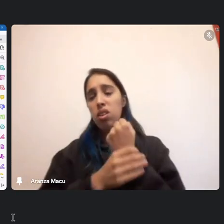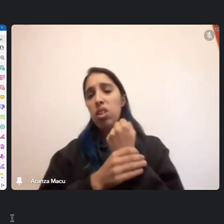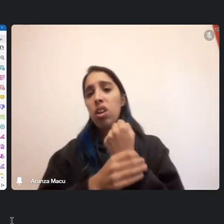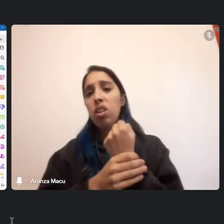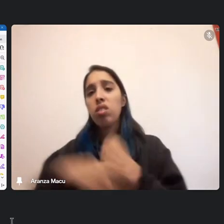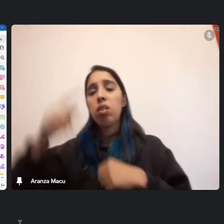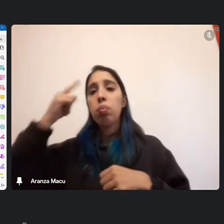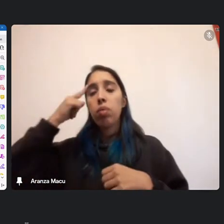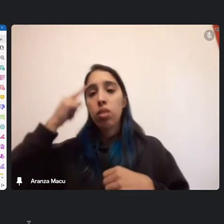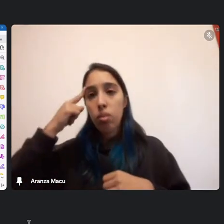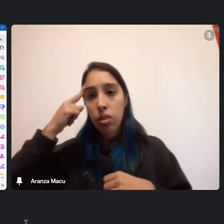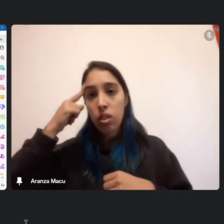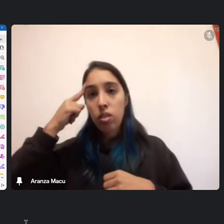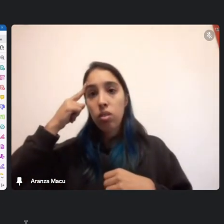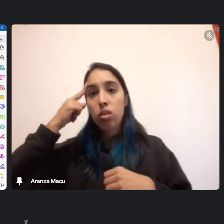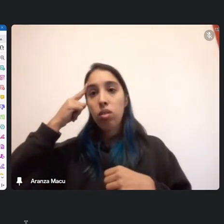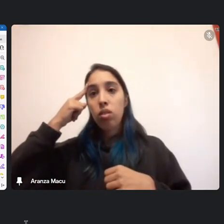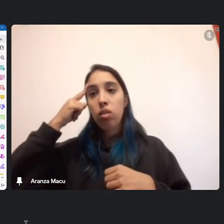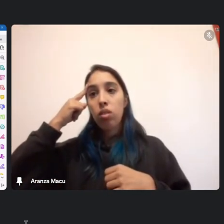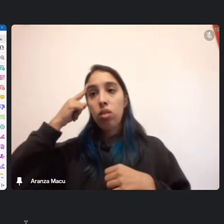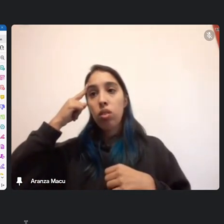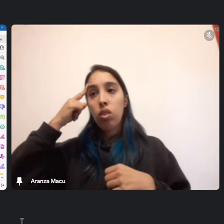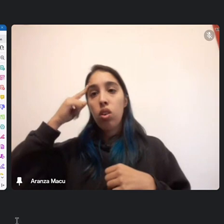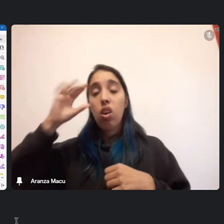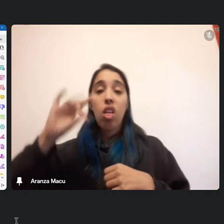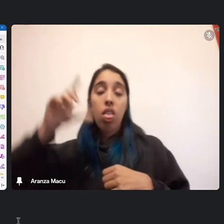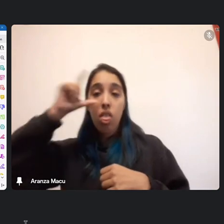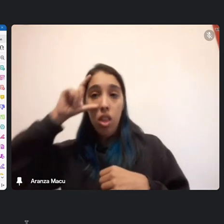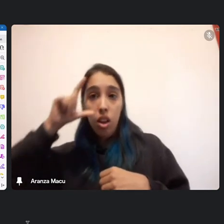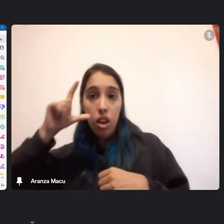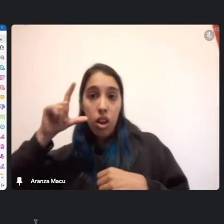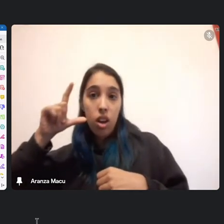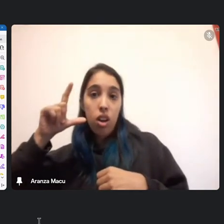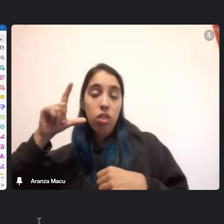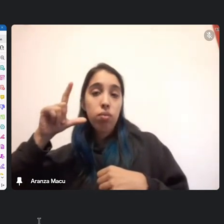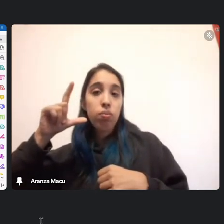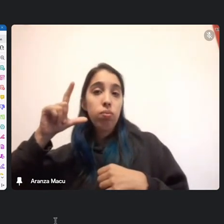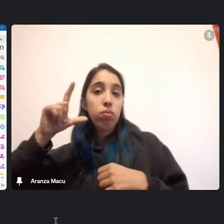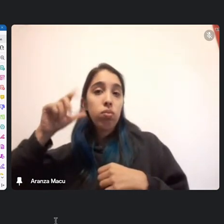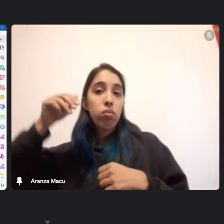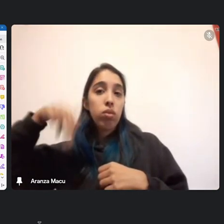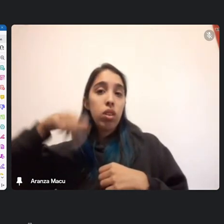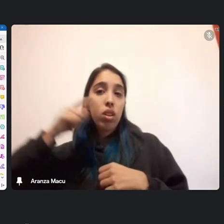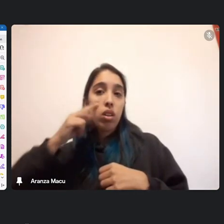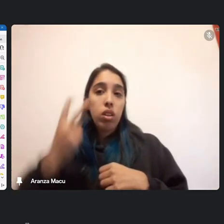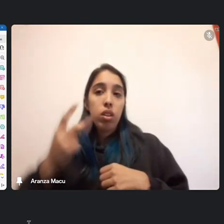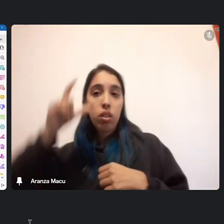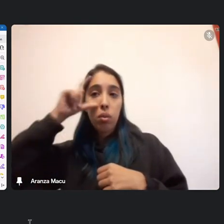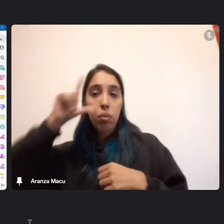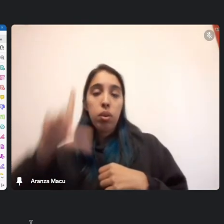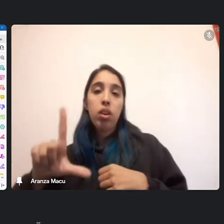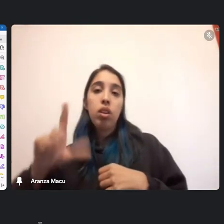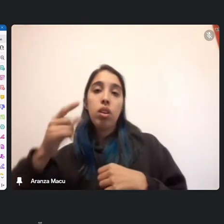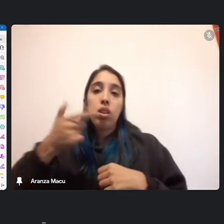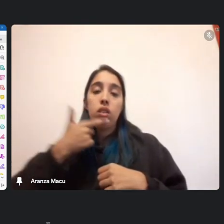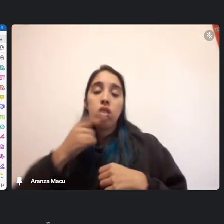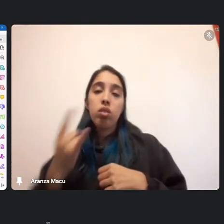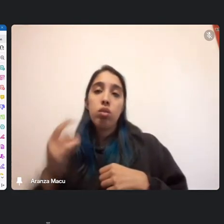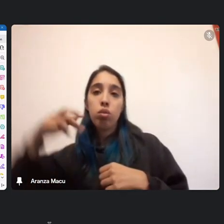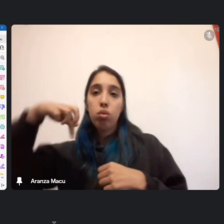De primer nivel. Sí, o de un nivel superior, o de un nivel mayor, sí, o de un orden mayor.